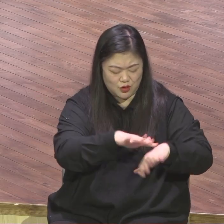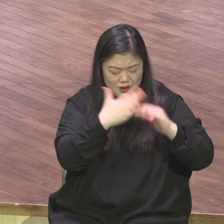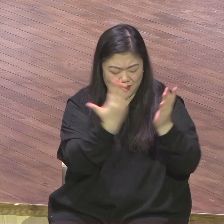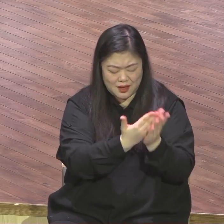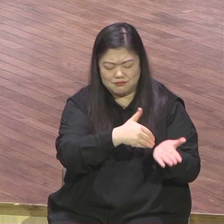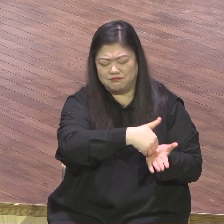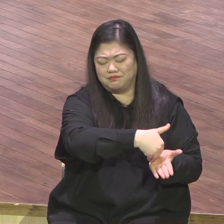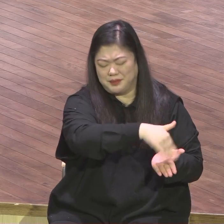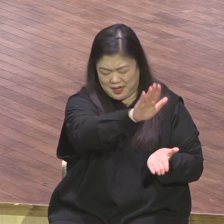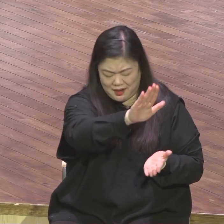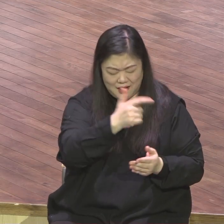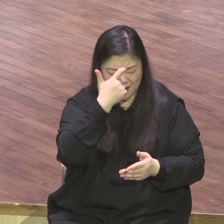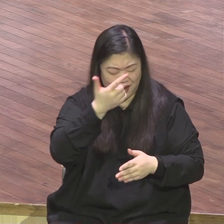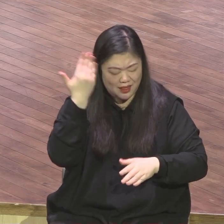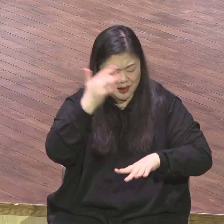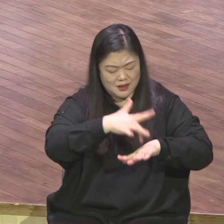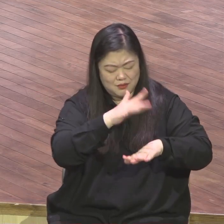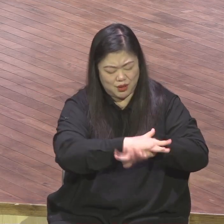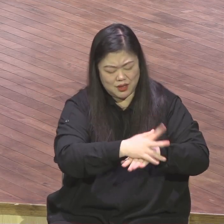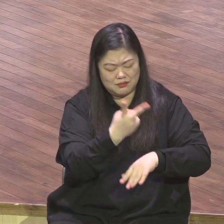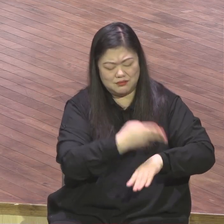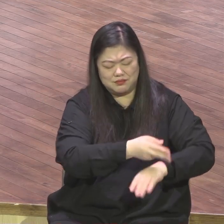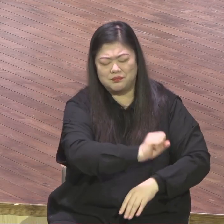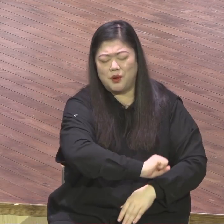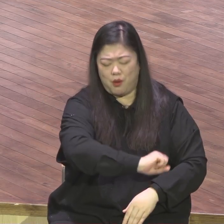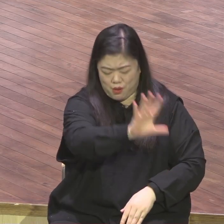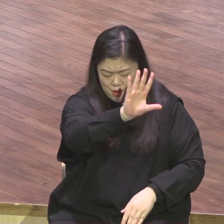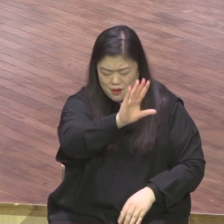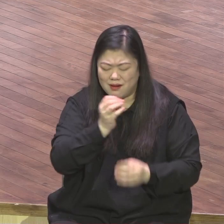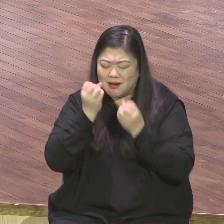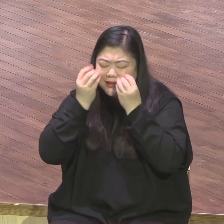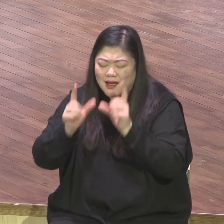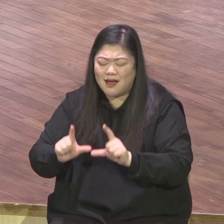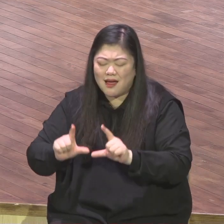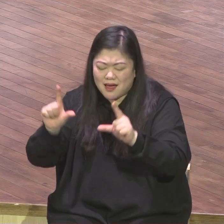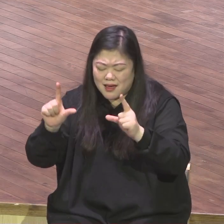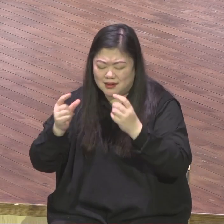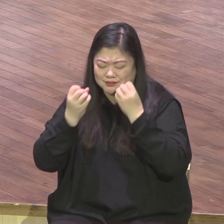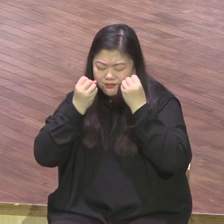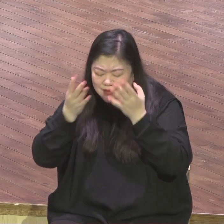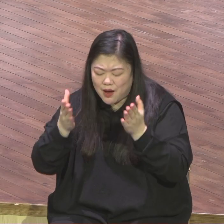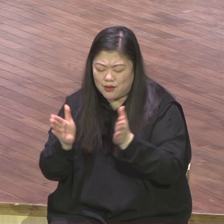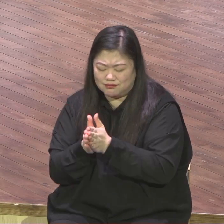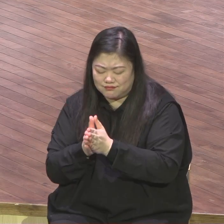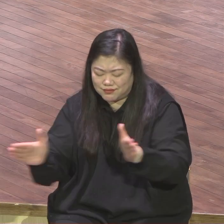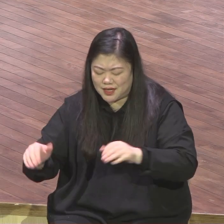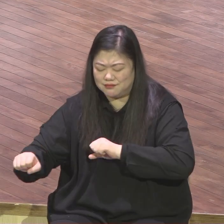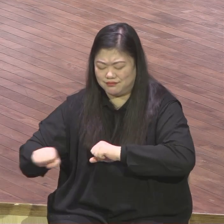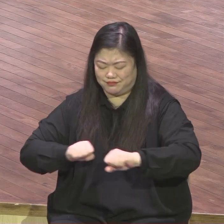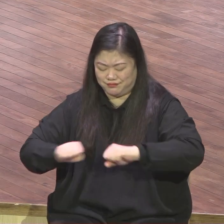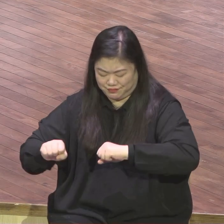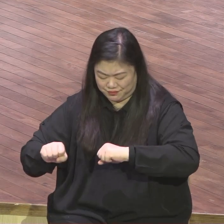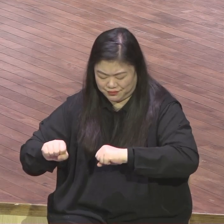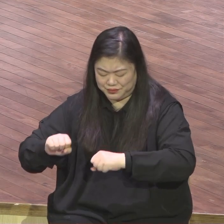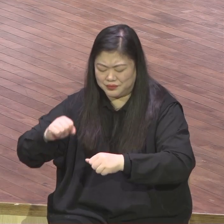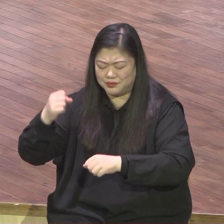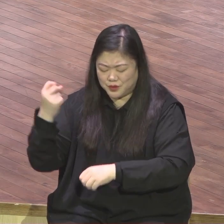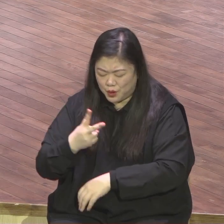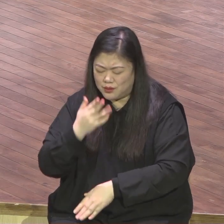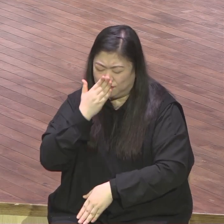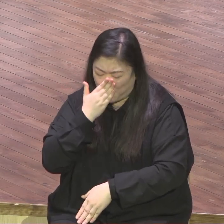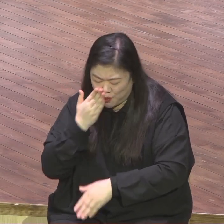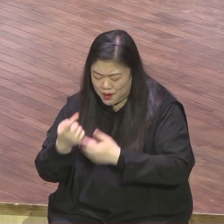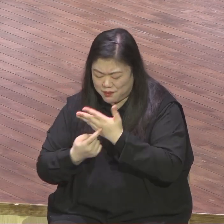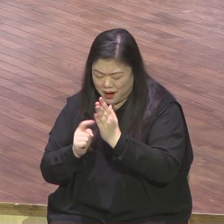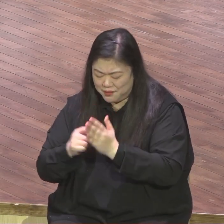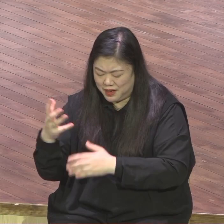물리쳐버리고 옛틀을 완전히 벗어버리고 2023년 새해를 주셨는데 새로운 마음으로 오직 겸손한 마음으로 생명